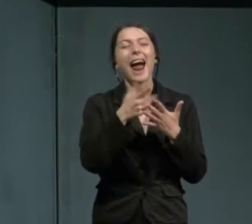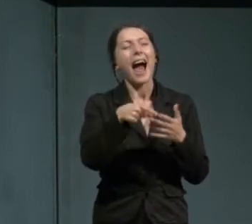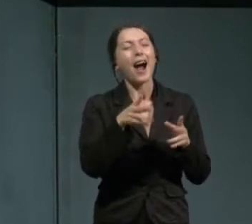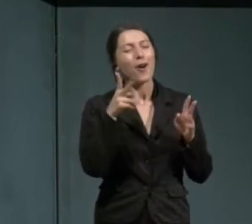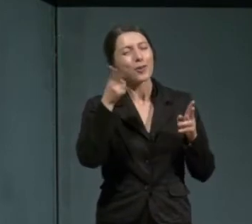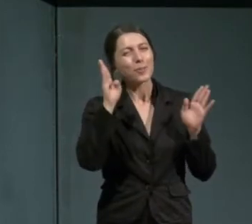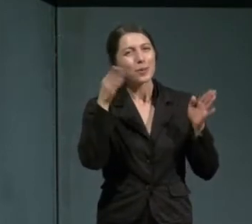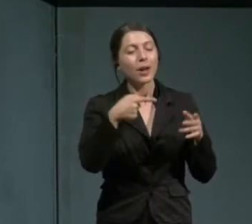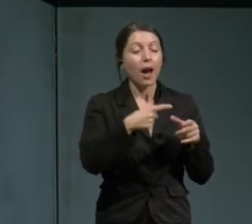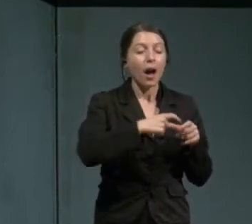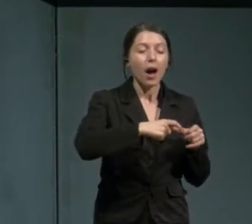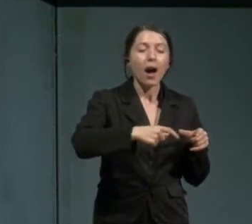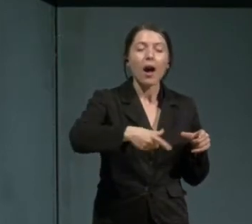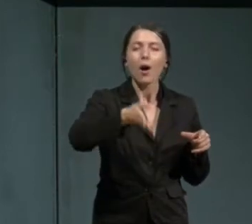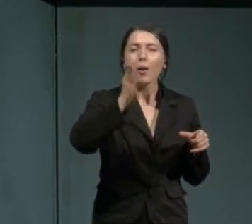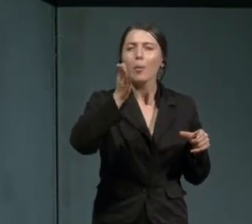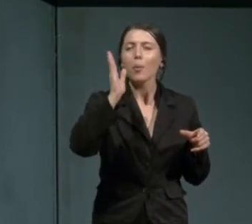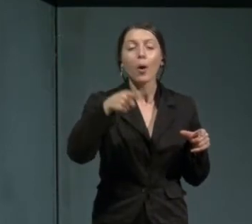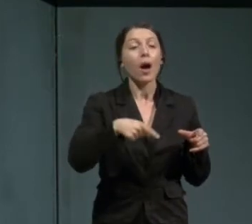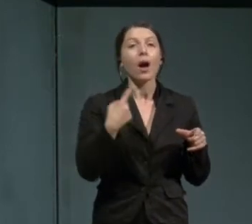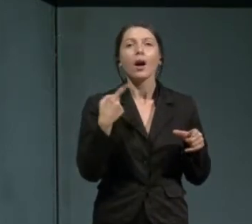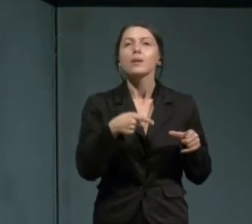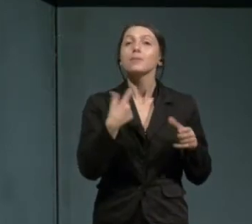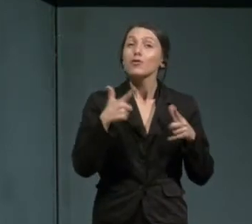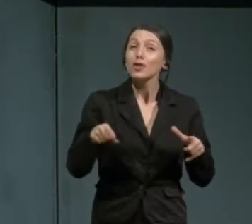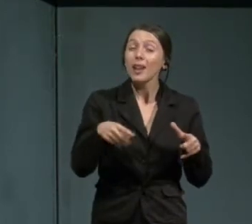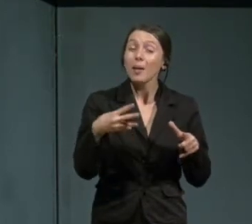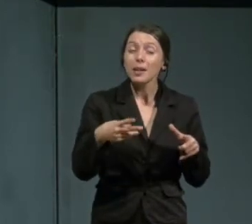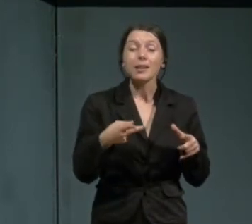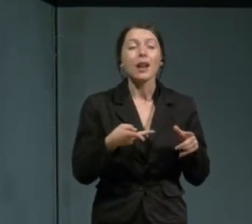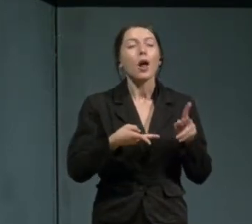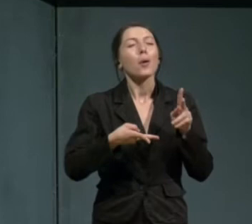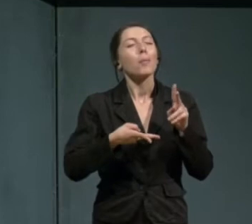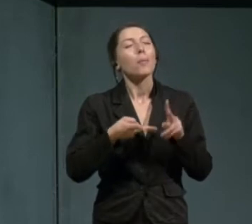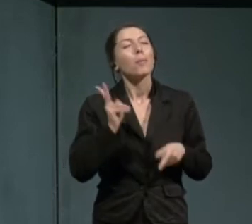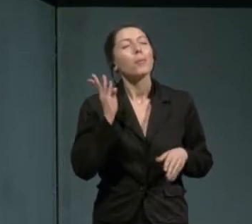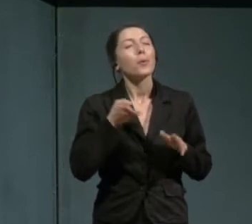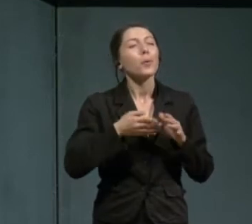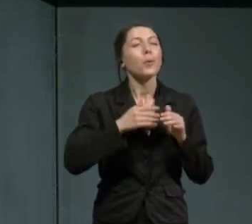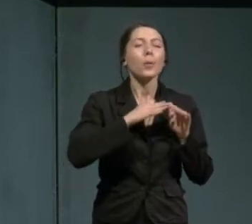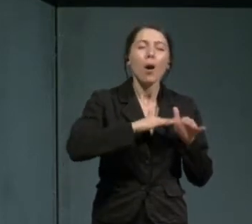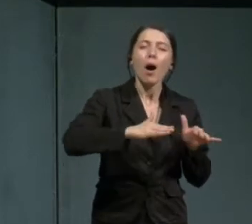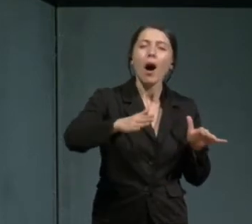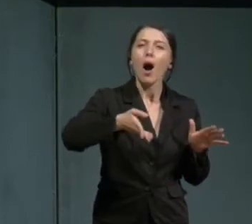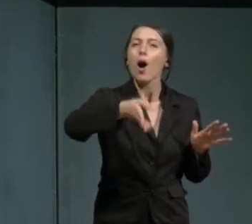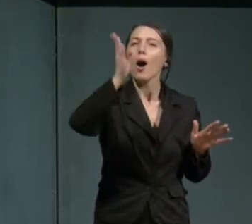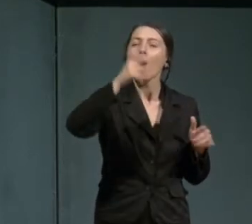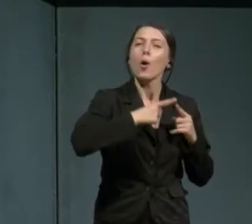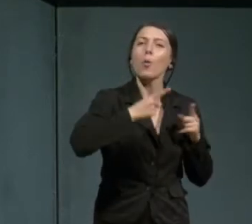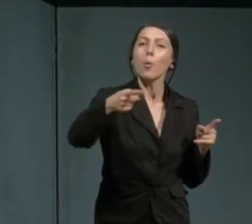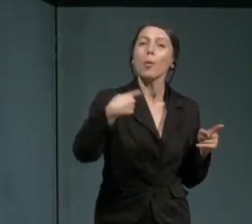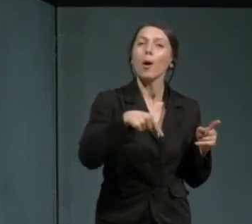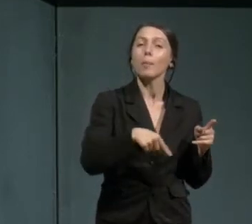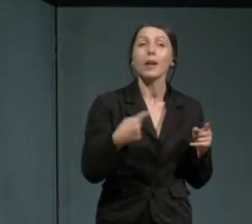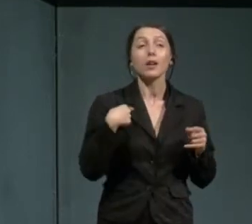il più lungo è la città con il più lungo con la più lunga riva e io ho vissuto